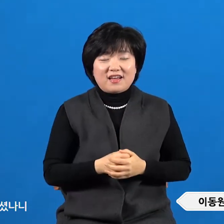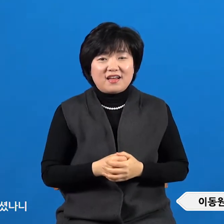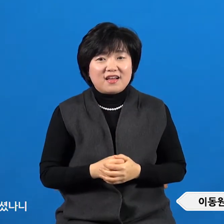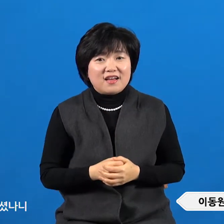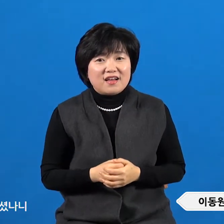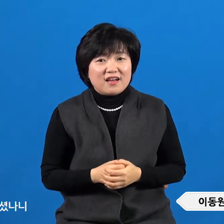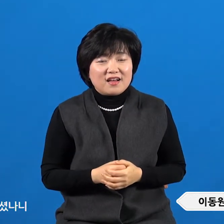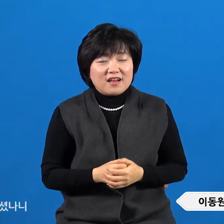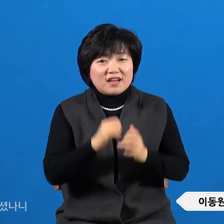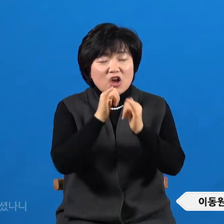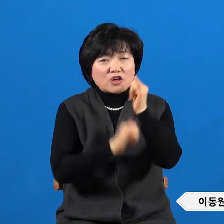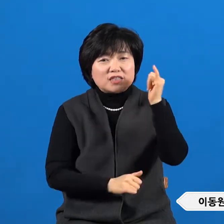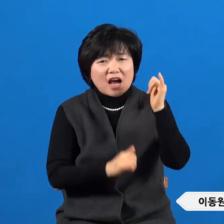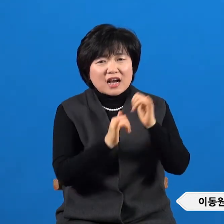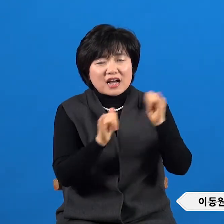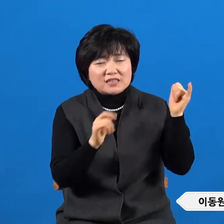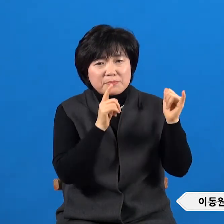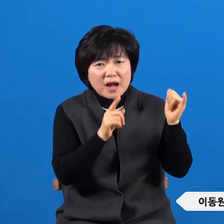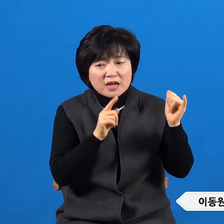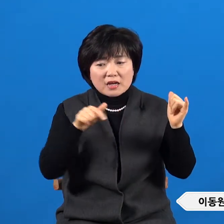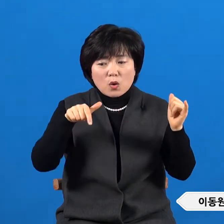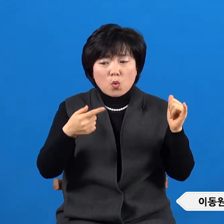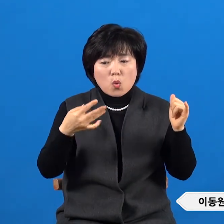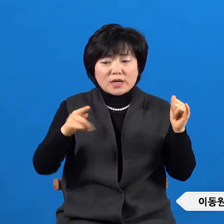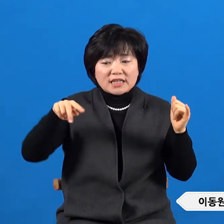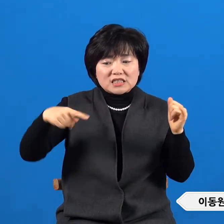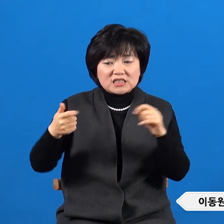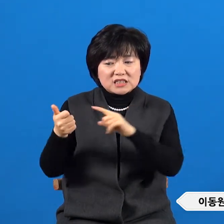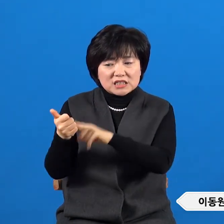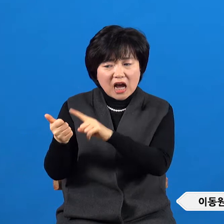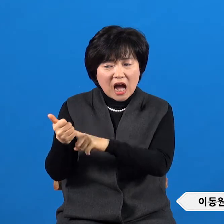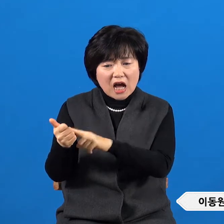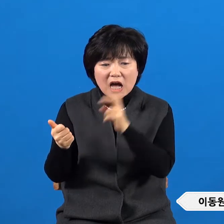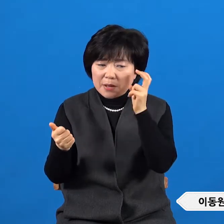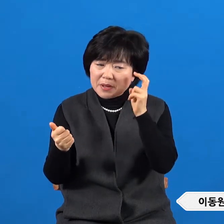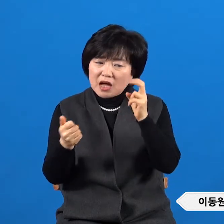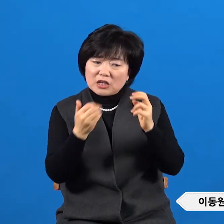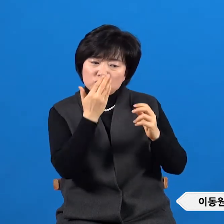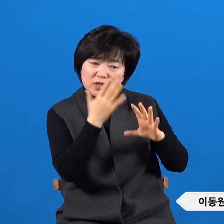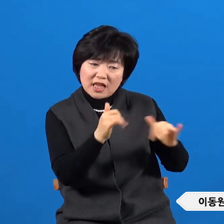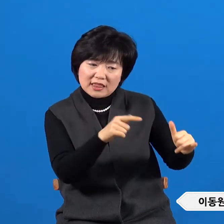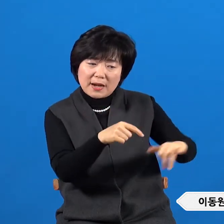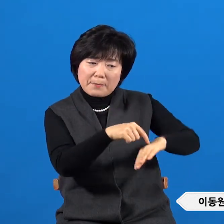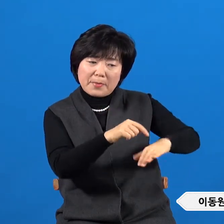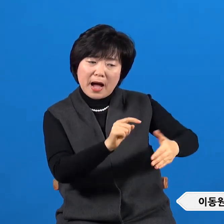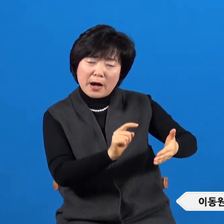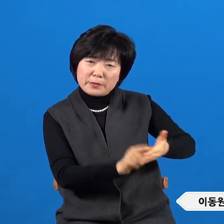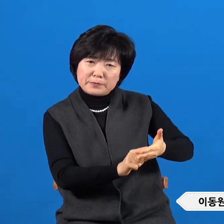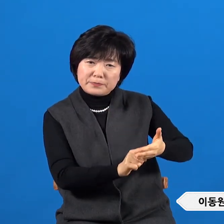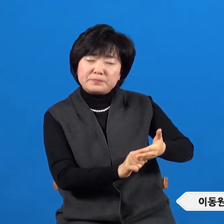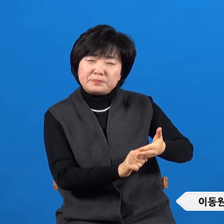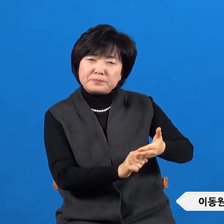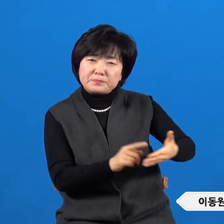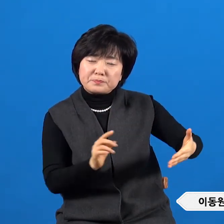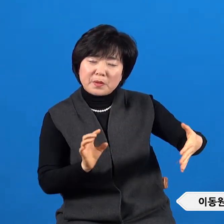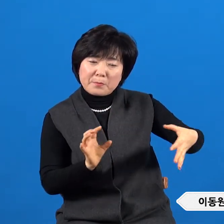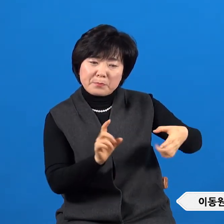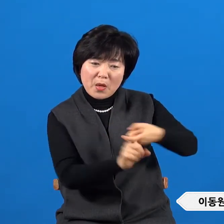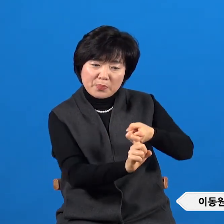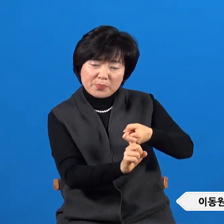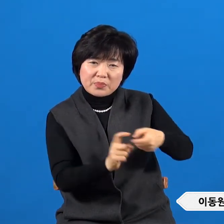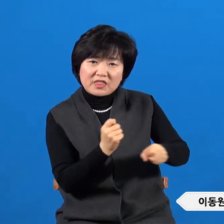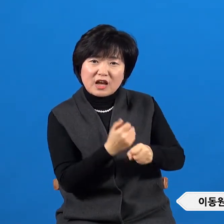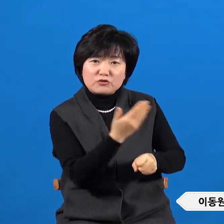역사가들은 아마도 고레스가 당시 유태인들의 환심을 사기 위해서 아마 성전